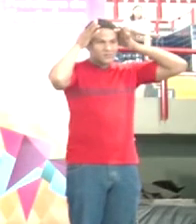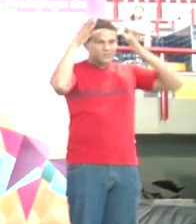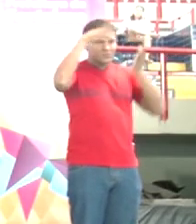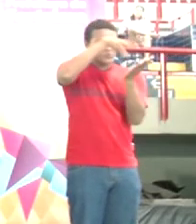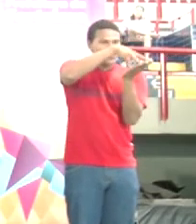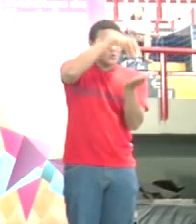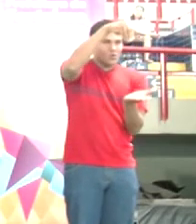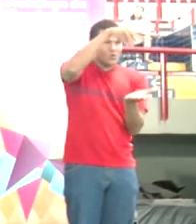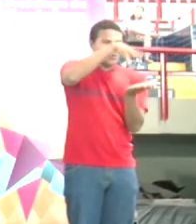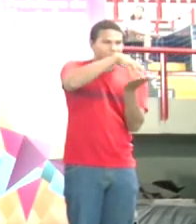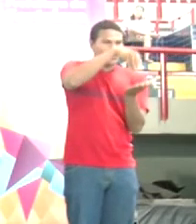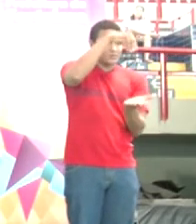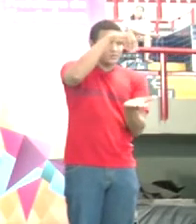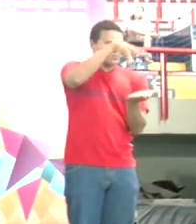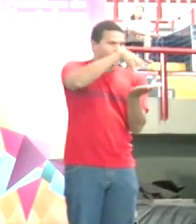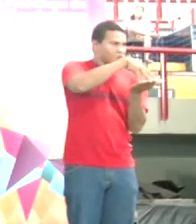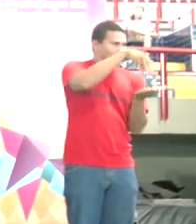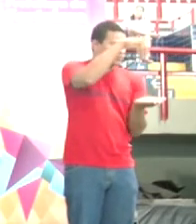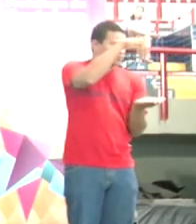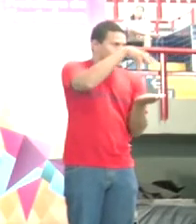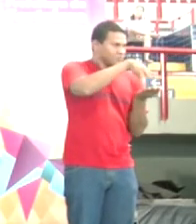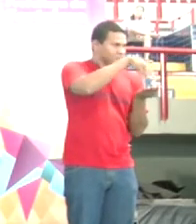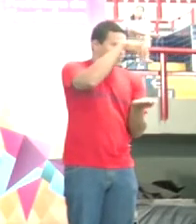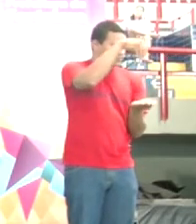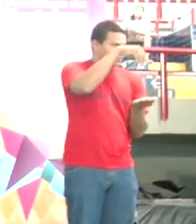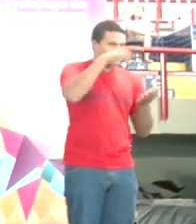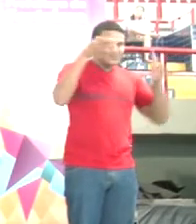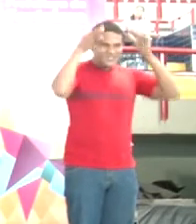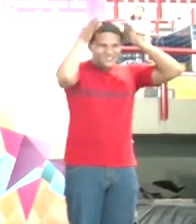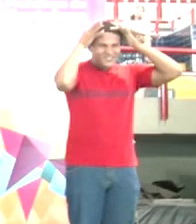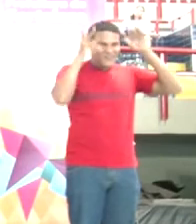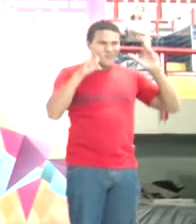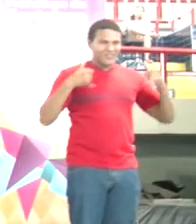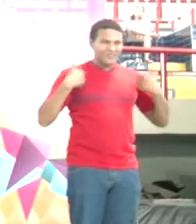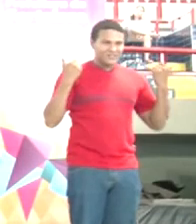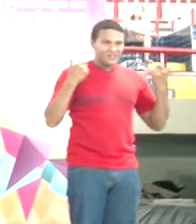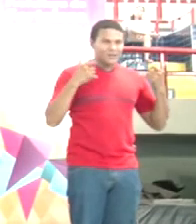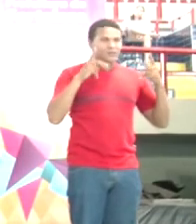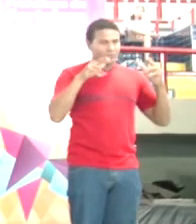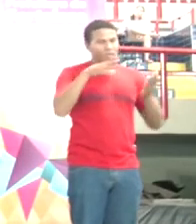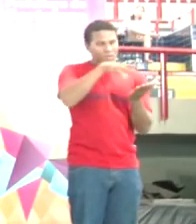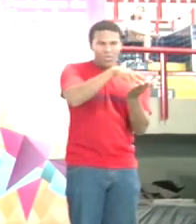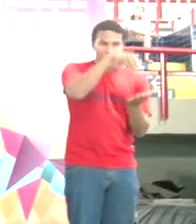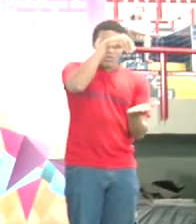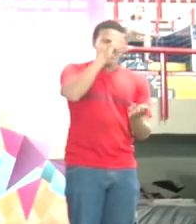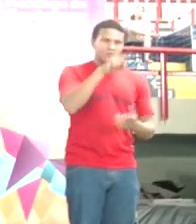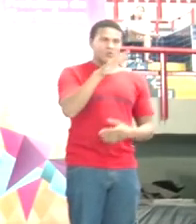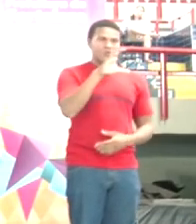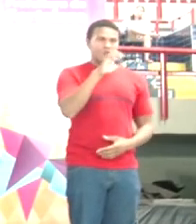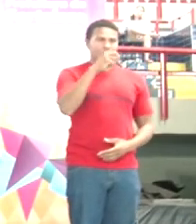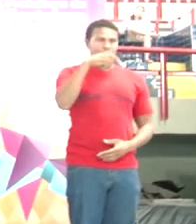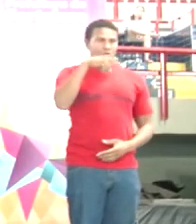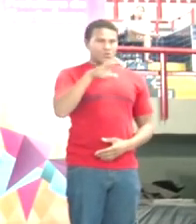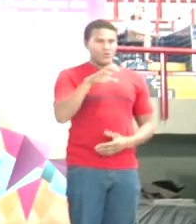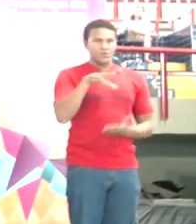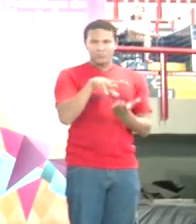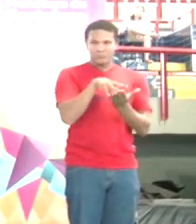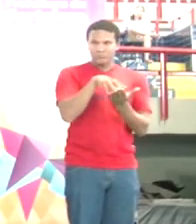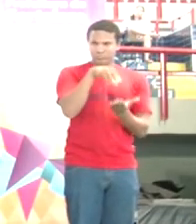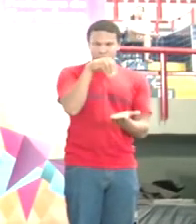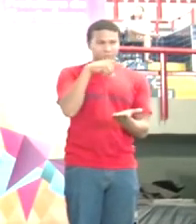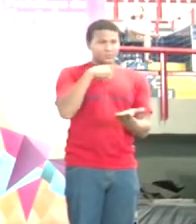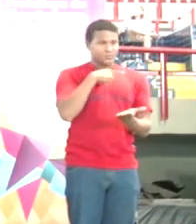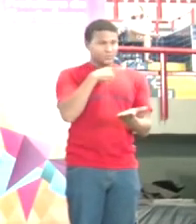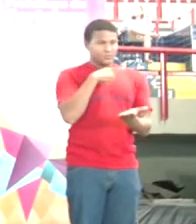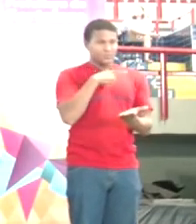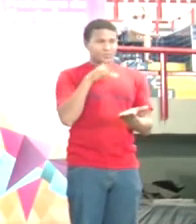É exatamente também outro sólido de rotação, mas é a rotação de um triângulo em torno do seu eixo. E o cilindro